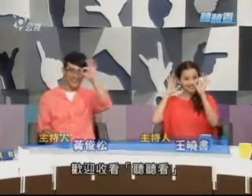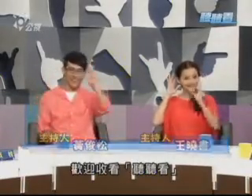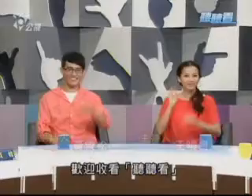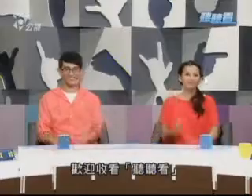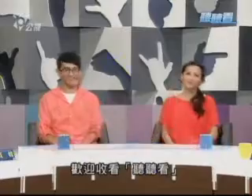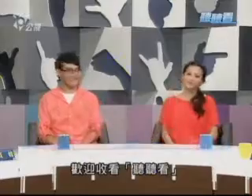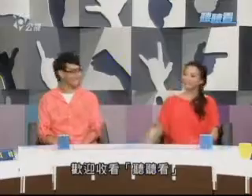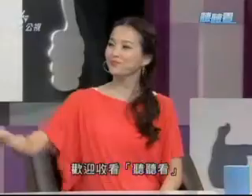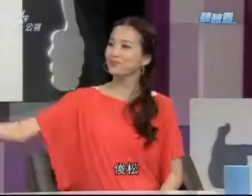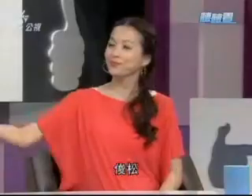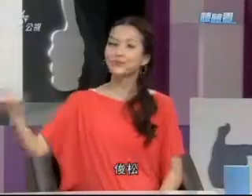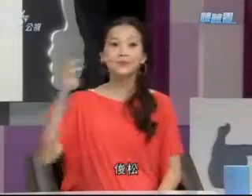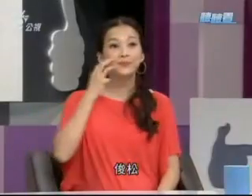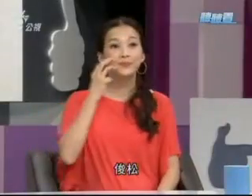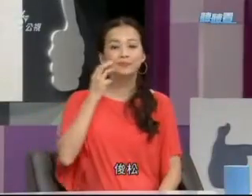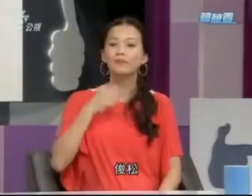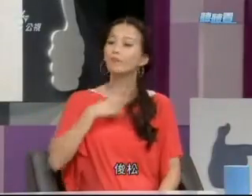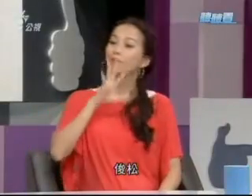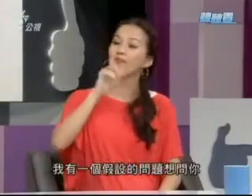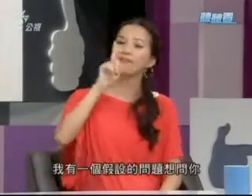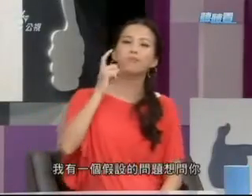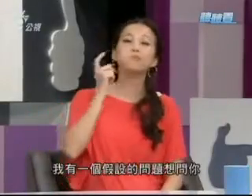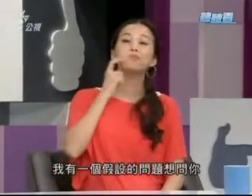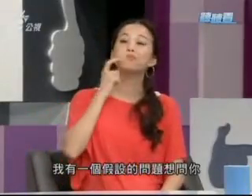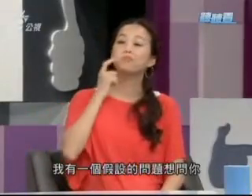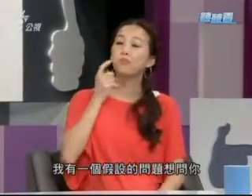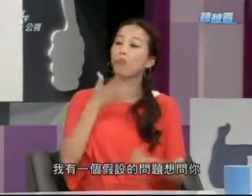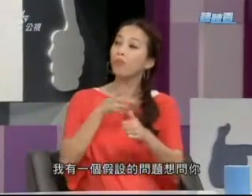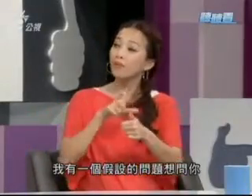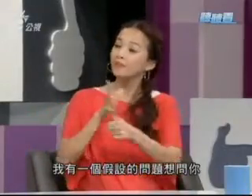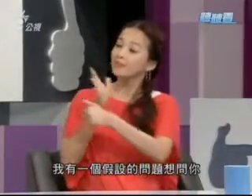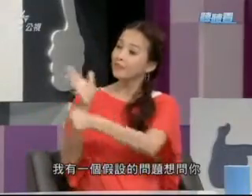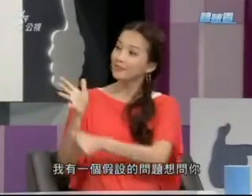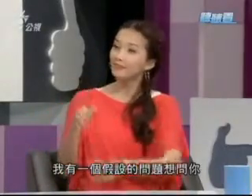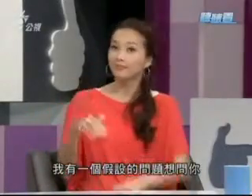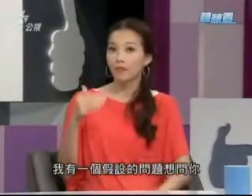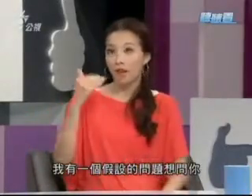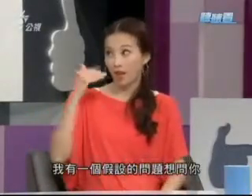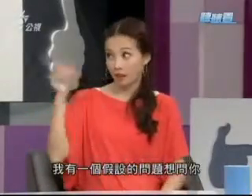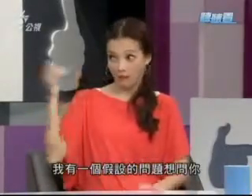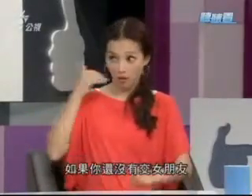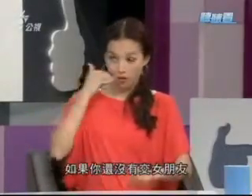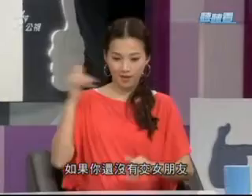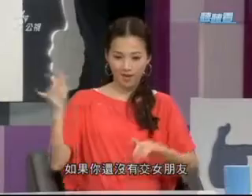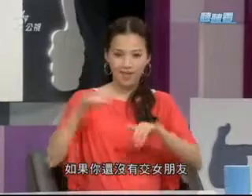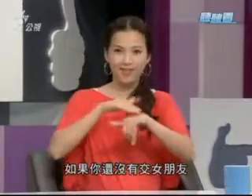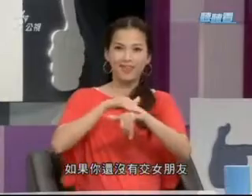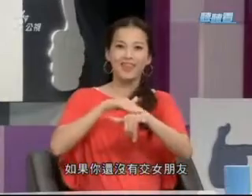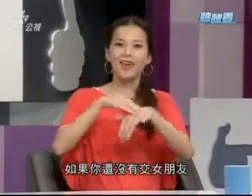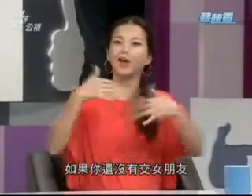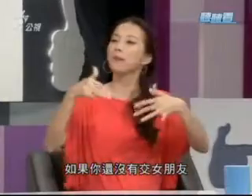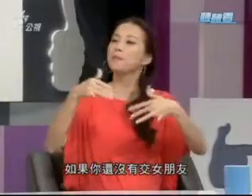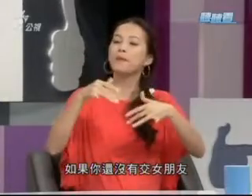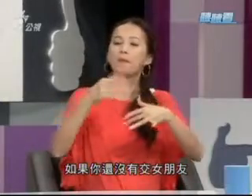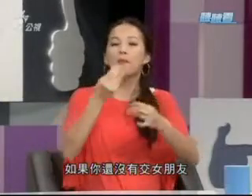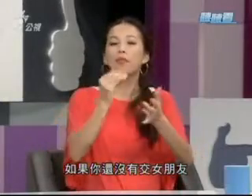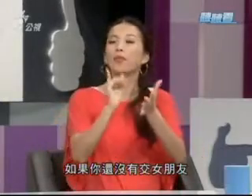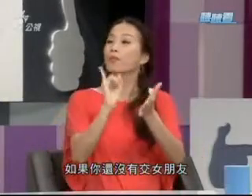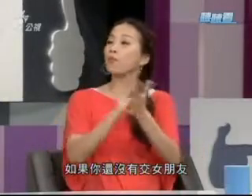看》。 俊松，我有一个假设的问题想问你：如果你还没有交女朋友，